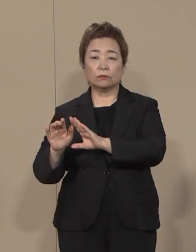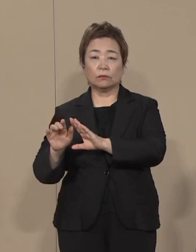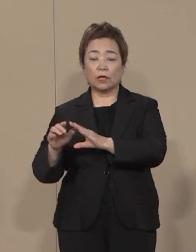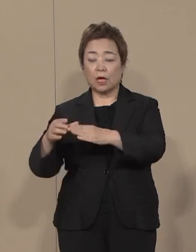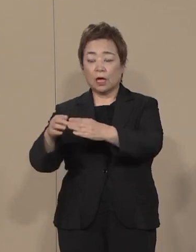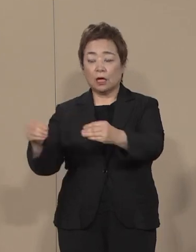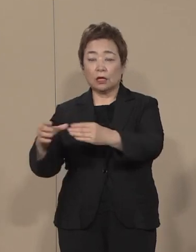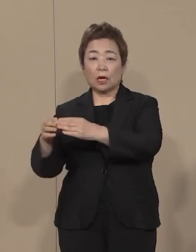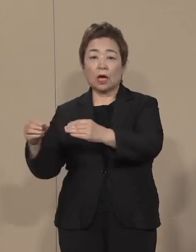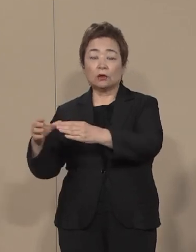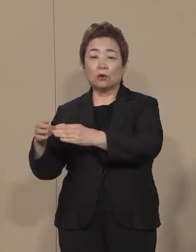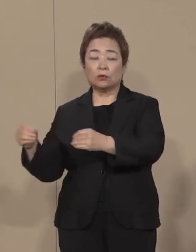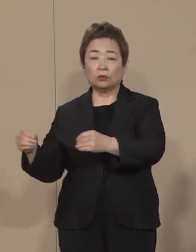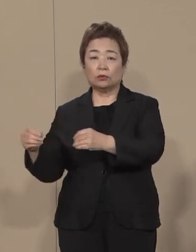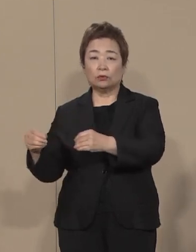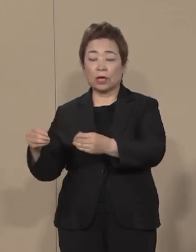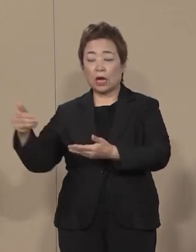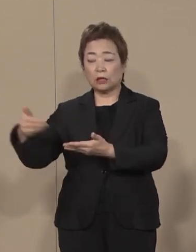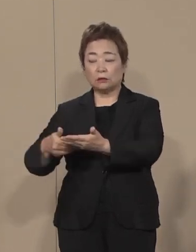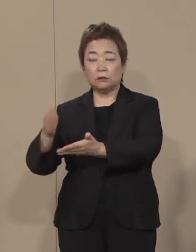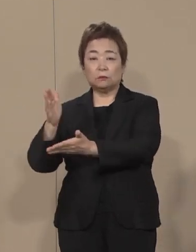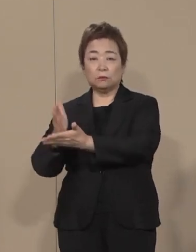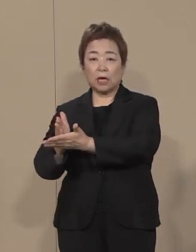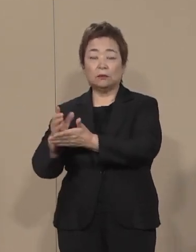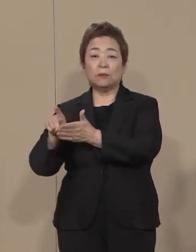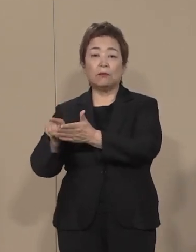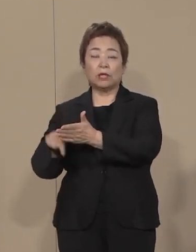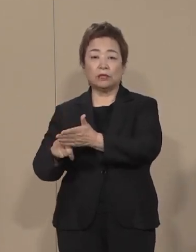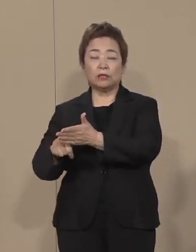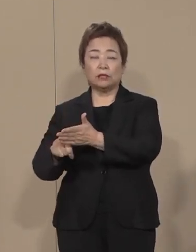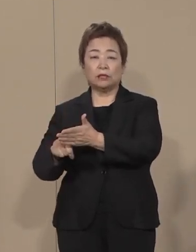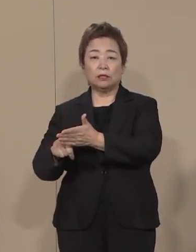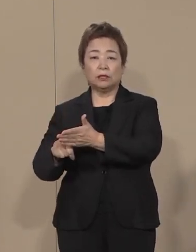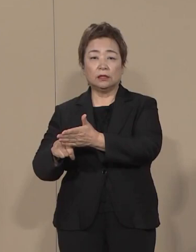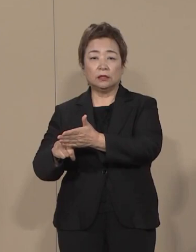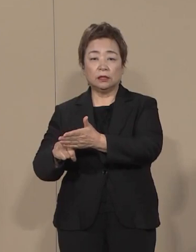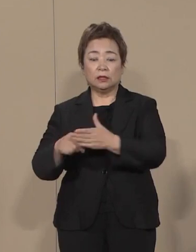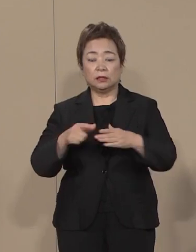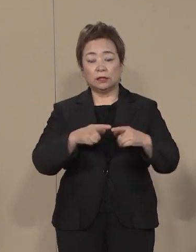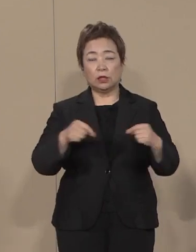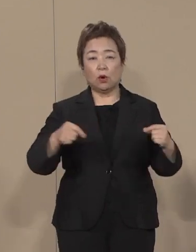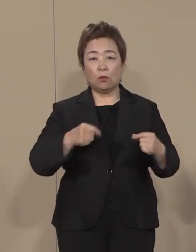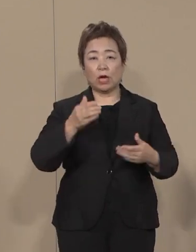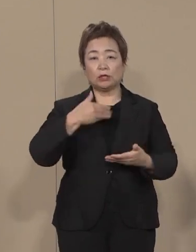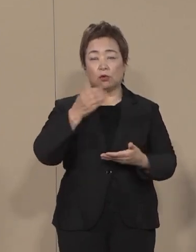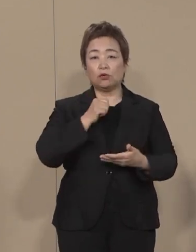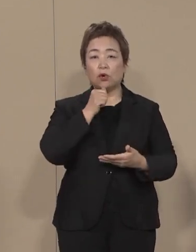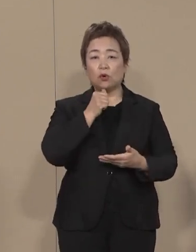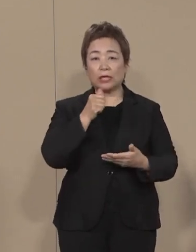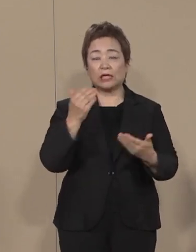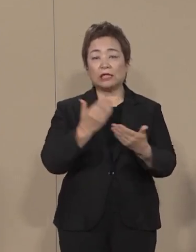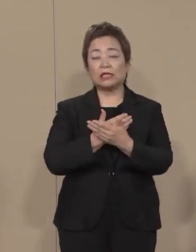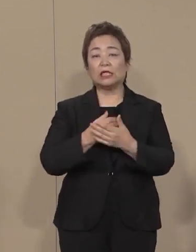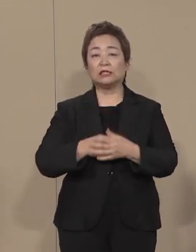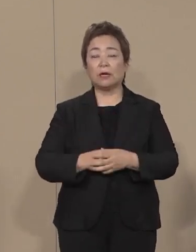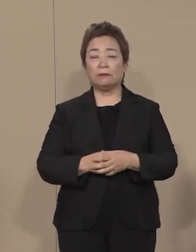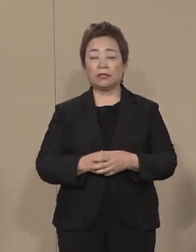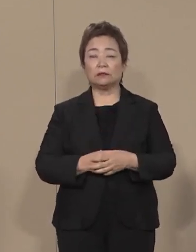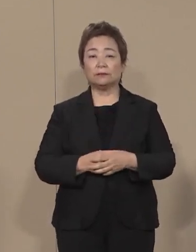各国から急処置が行われた場合食糧難になってしまいます